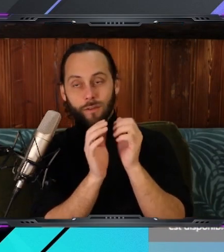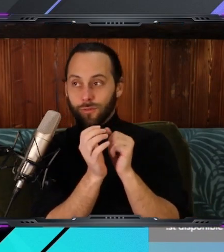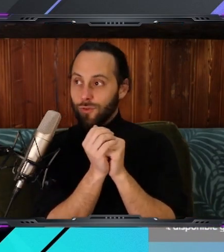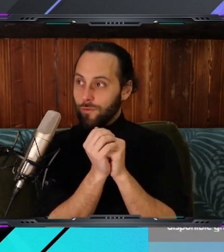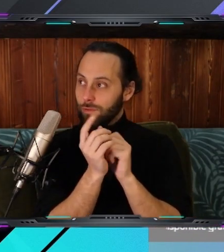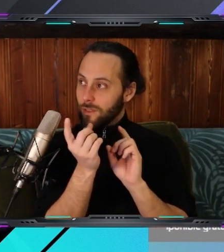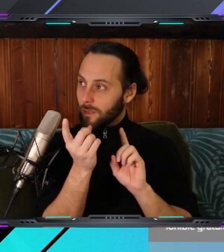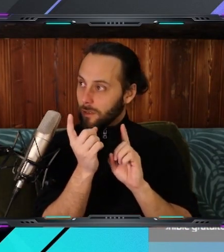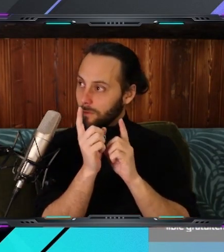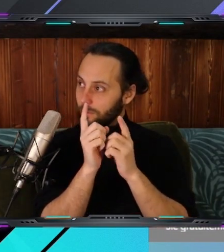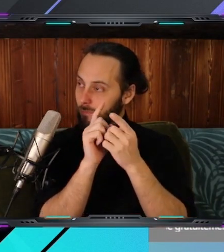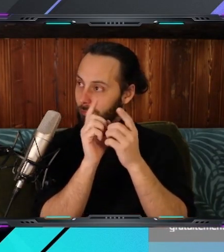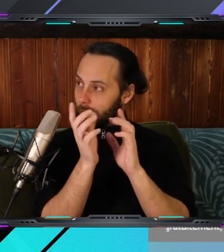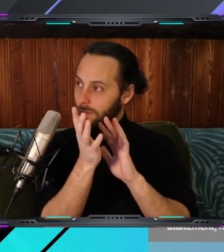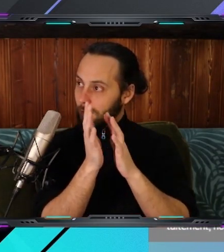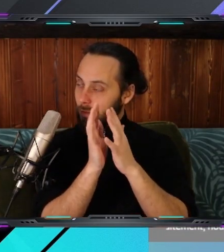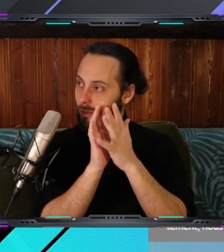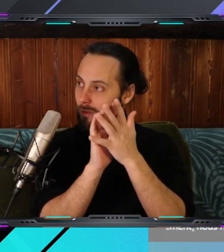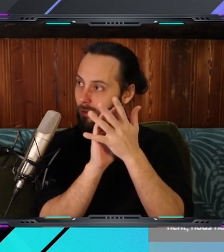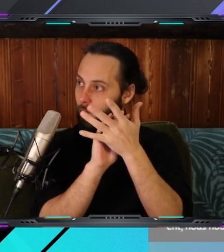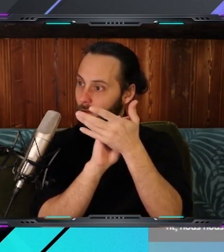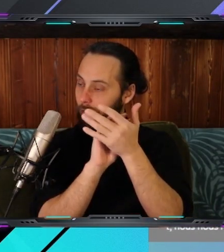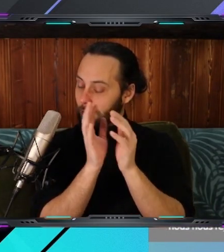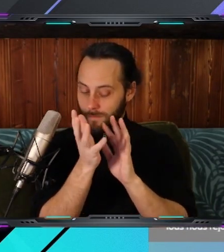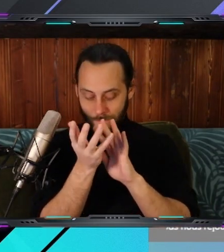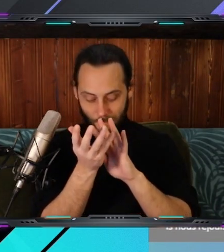devenir. Attends, devenir.